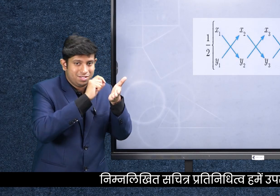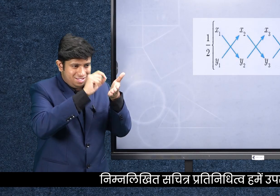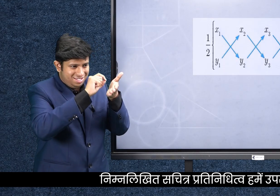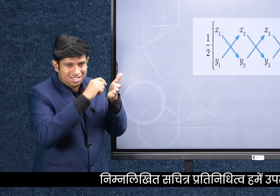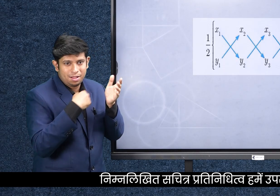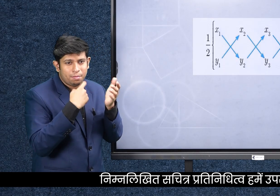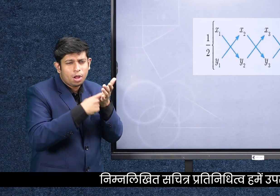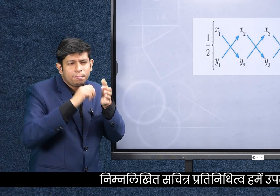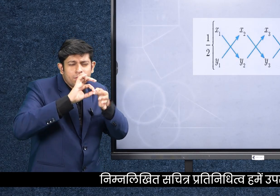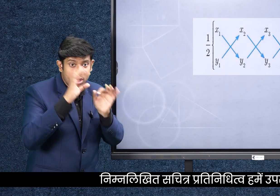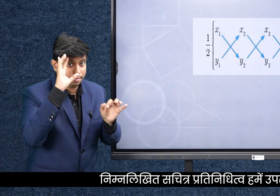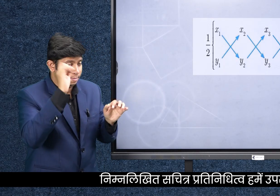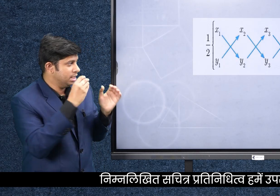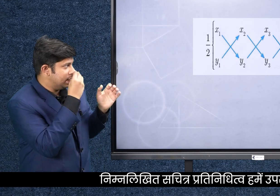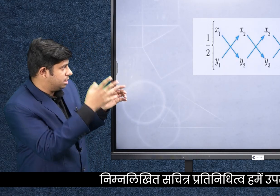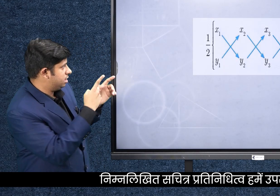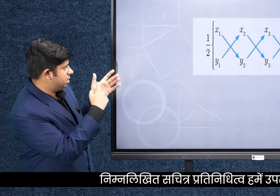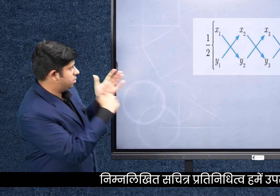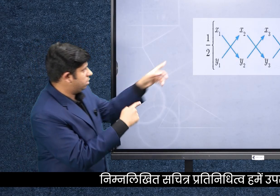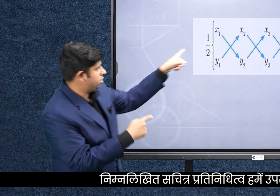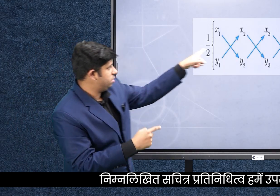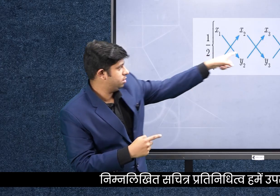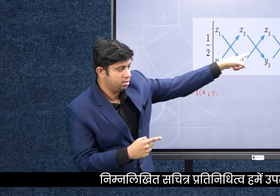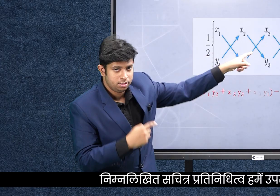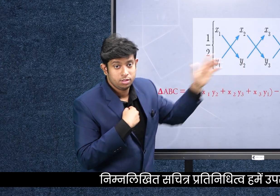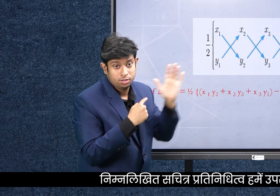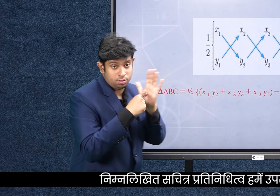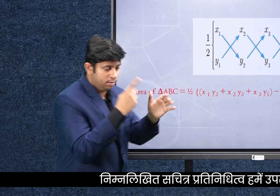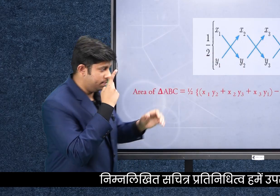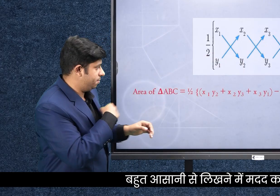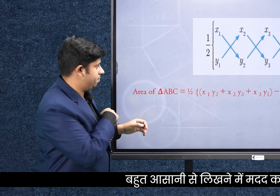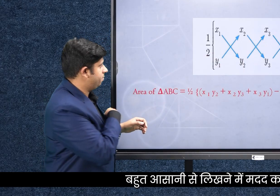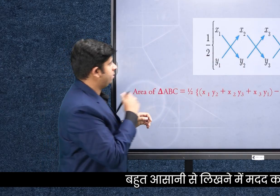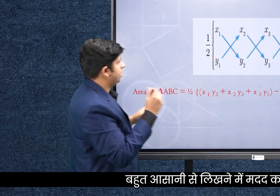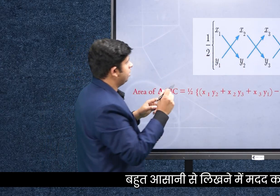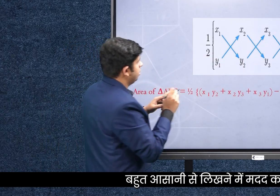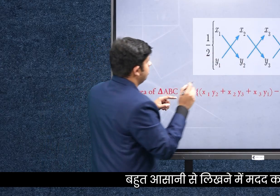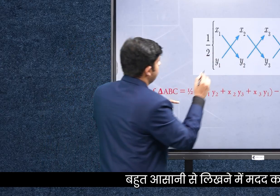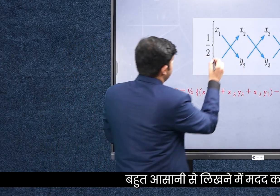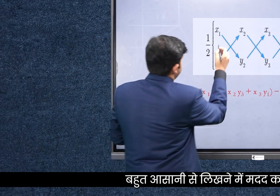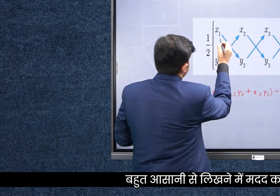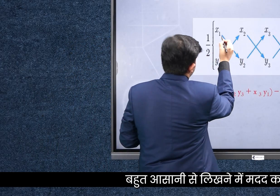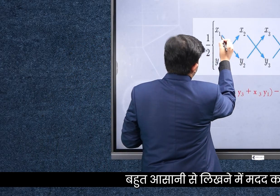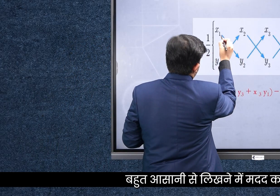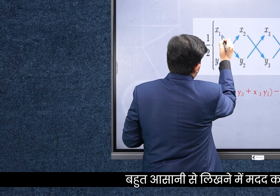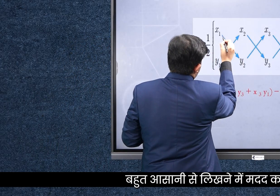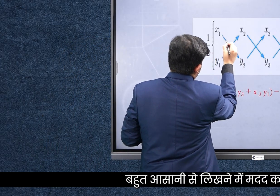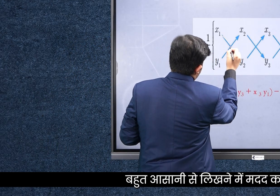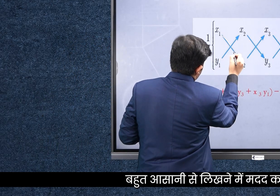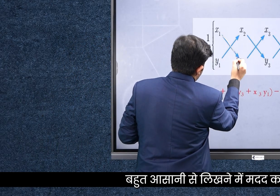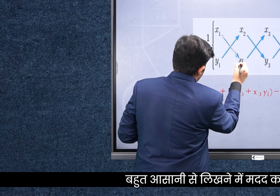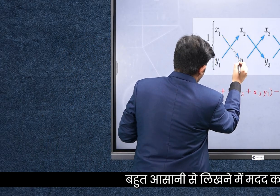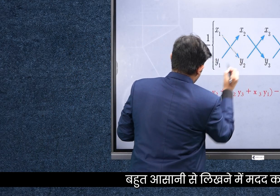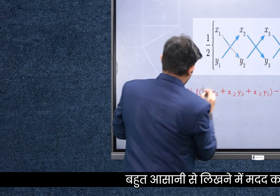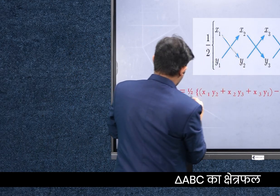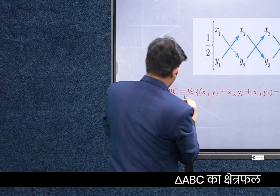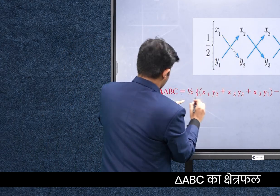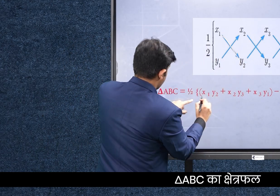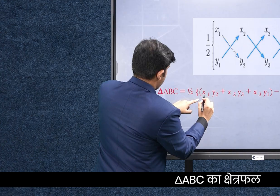निम्नलिखित सचित्र प्रतिनिधित्व हमें उपरोक्त सूत्र को बहुत आसानी से लिखने में मदद करता है। त्रिभुज